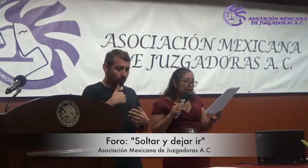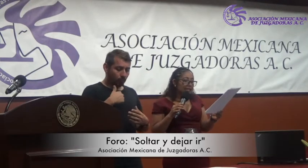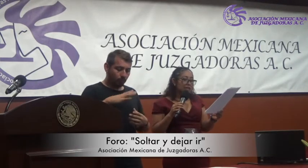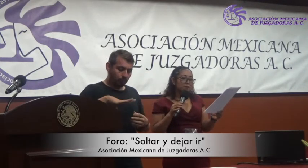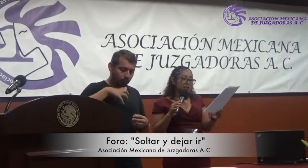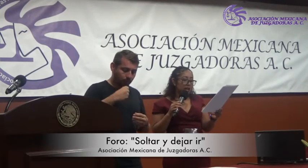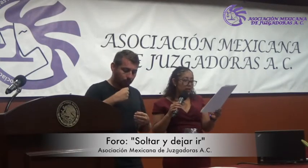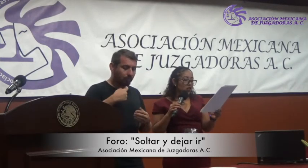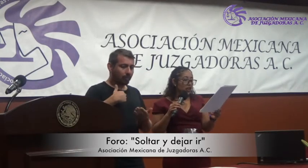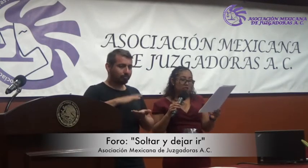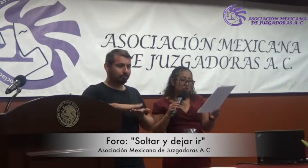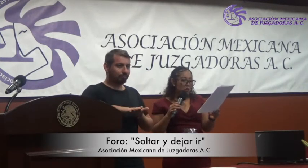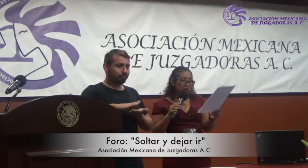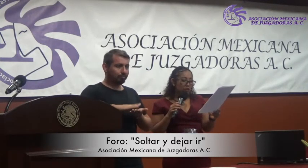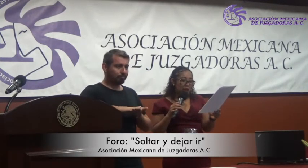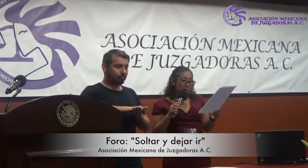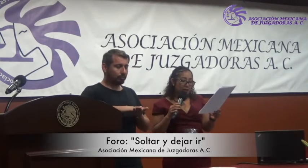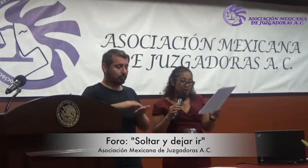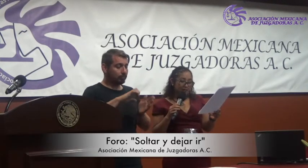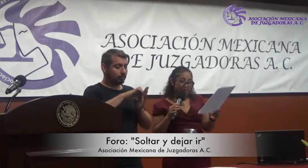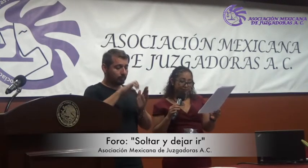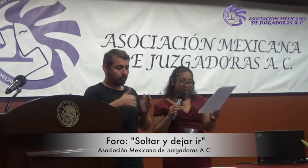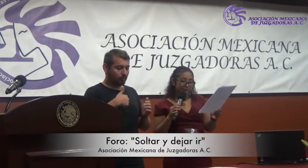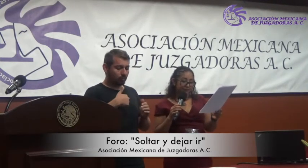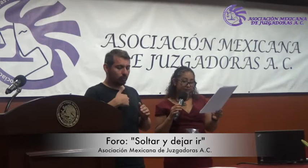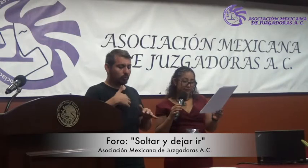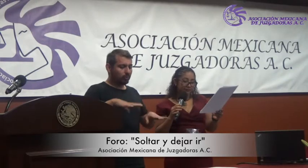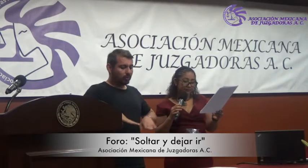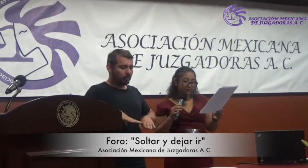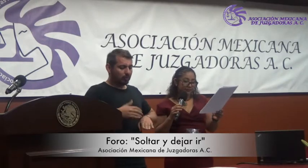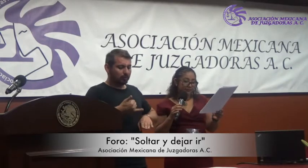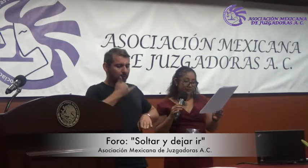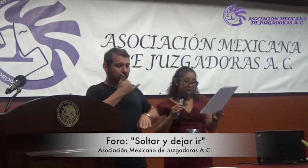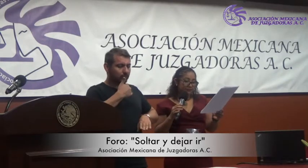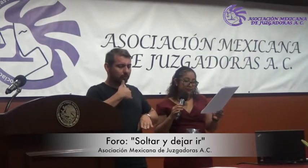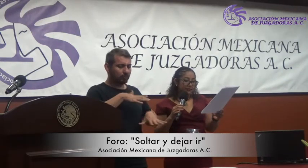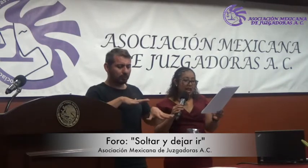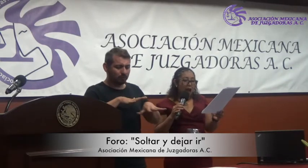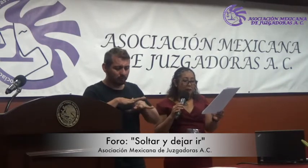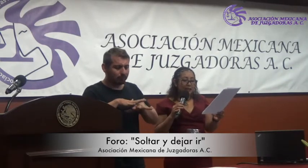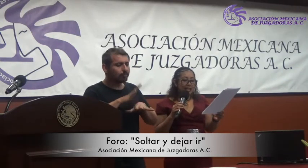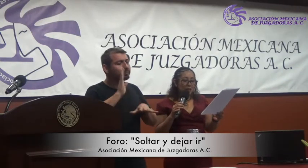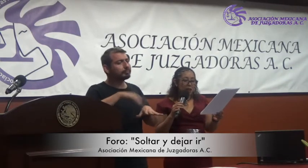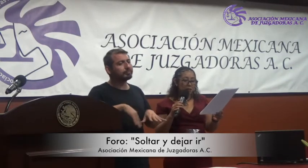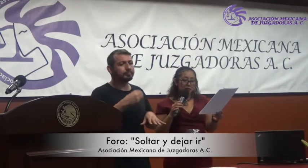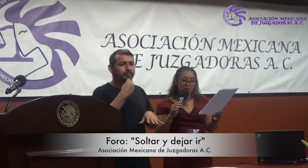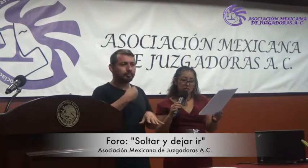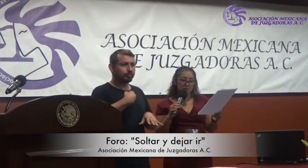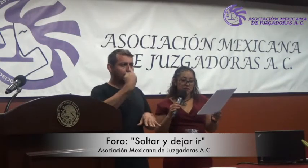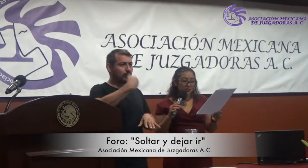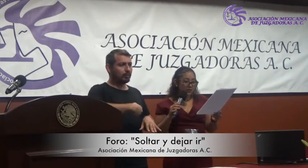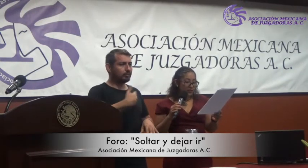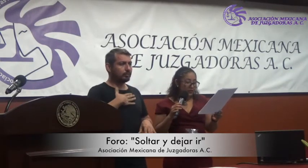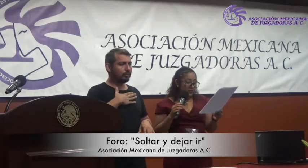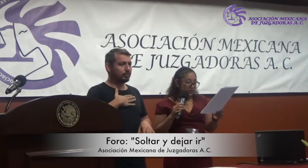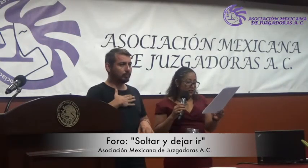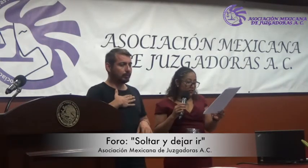y aceptar lo que no puedo cambiar. abrazarme a mí